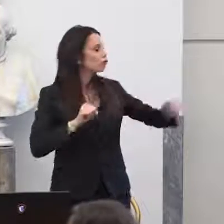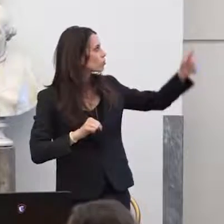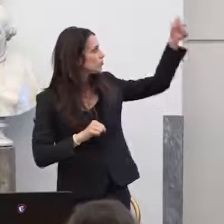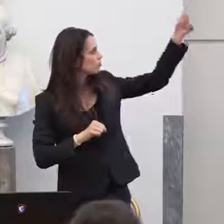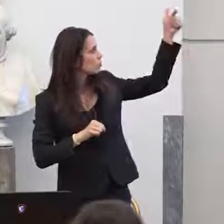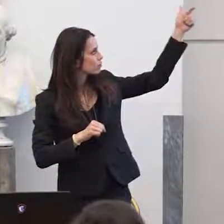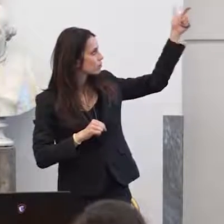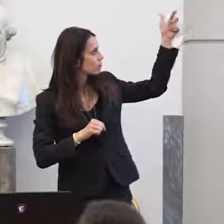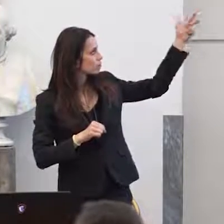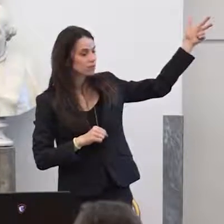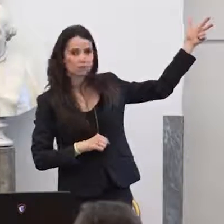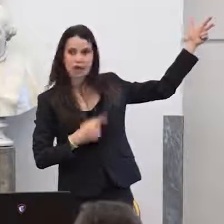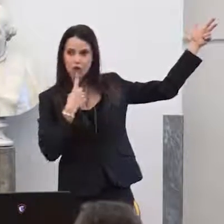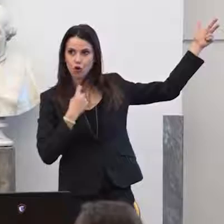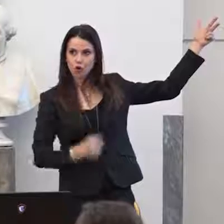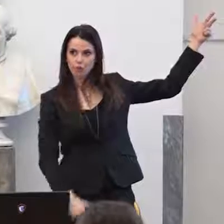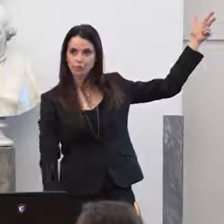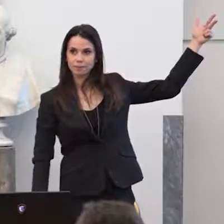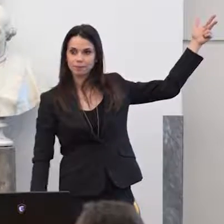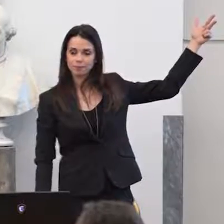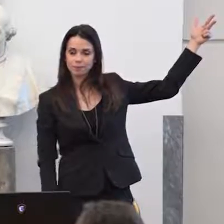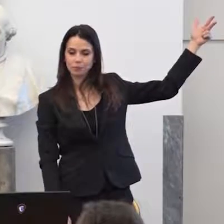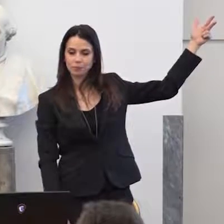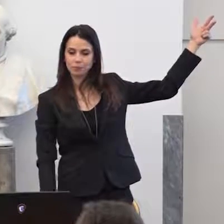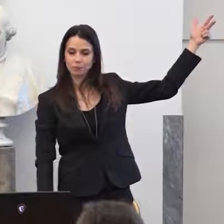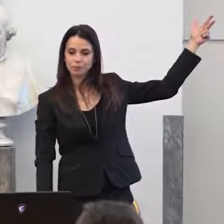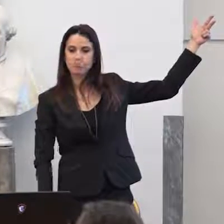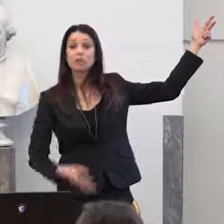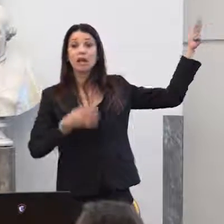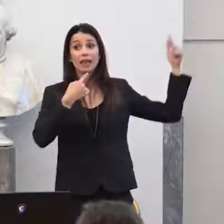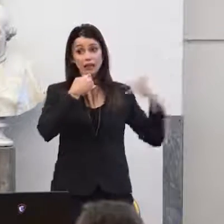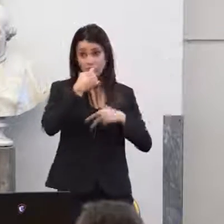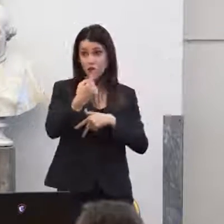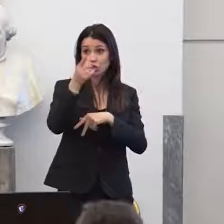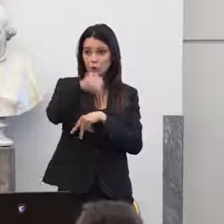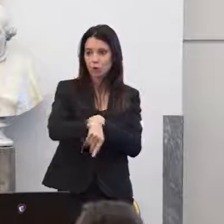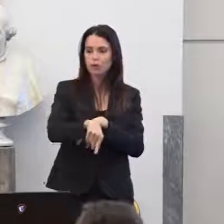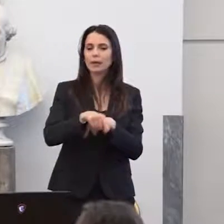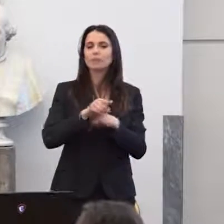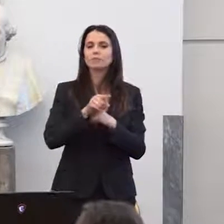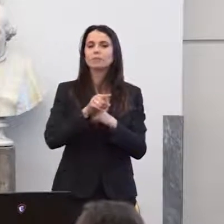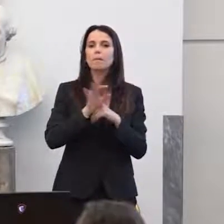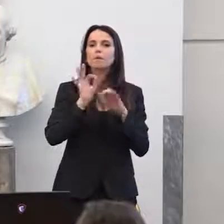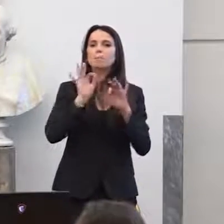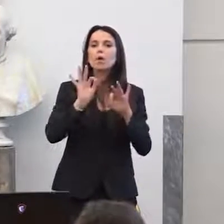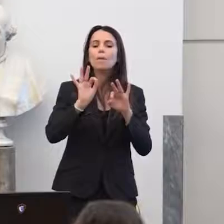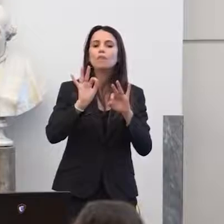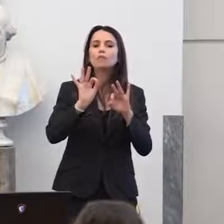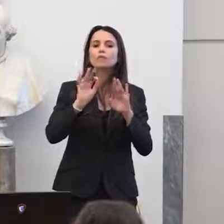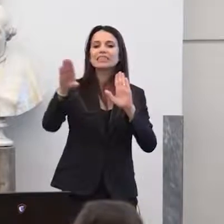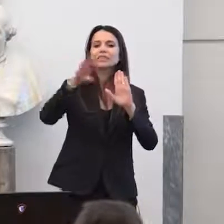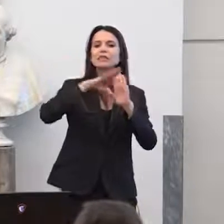coma e ovviamente le cerebrolesioni, e definisce anche, non vi annoierò su questo, degli specifici